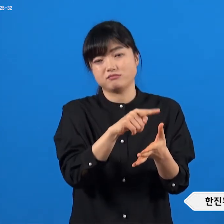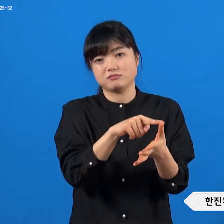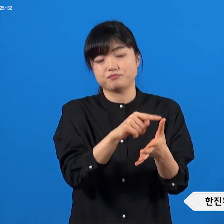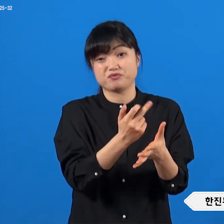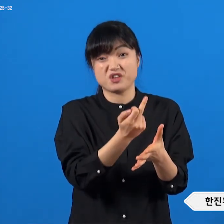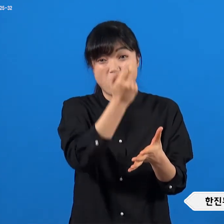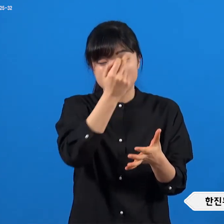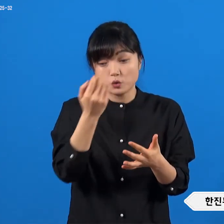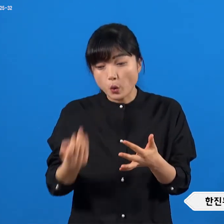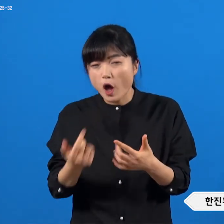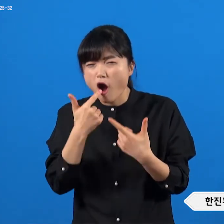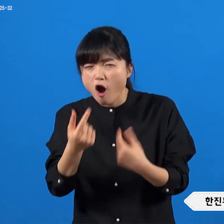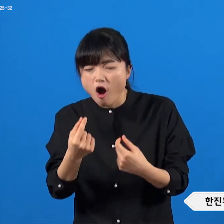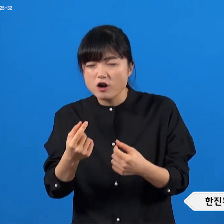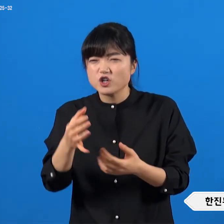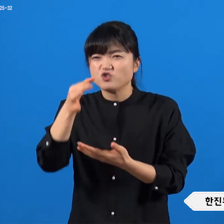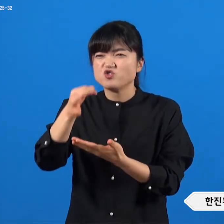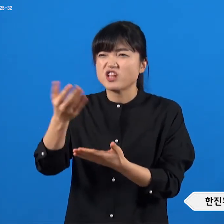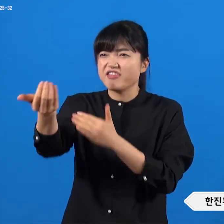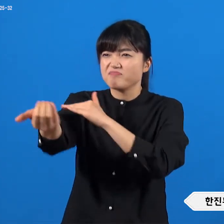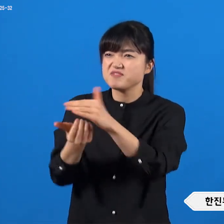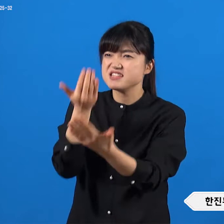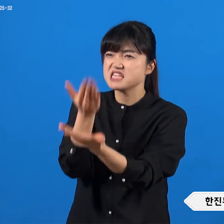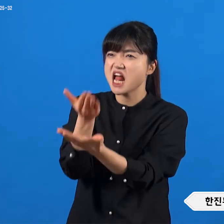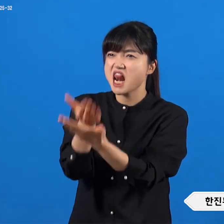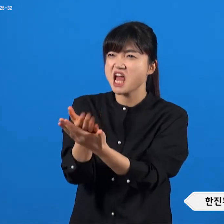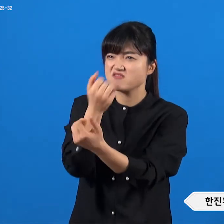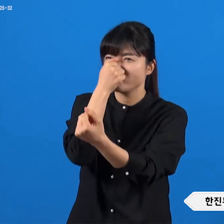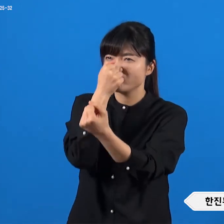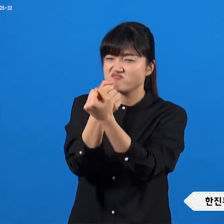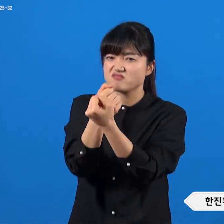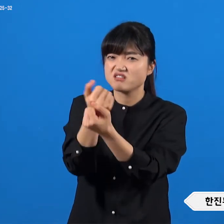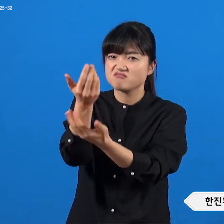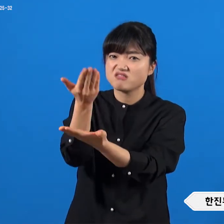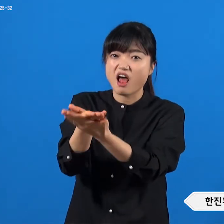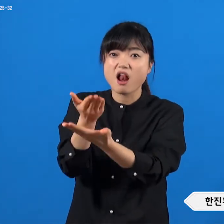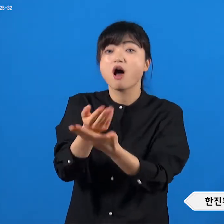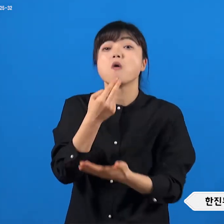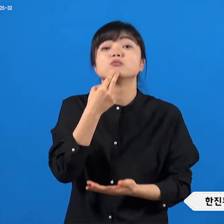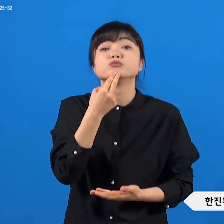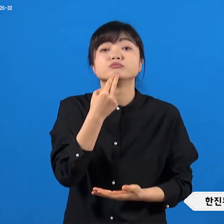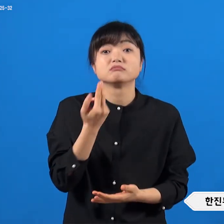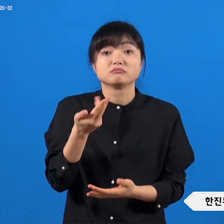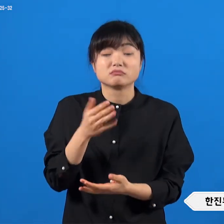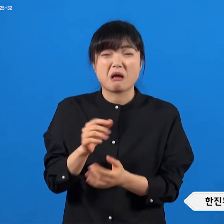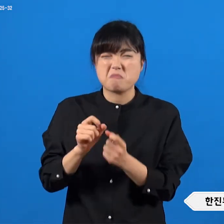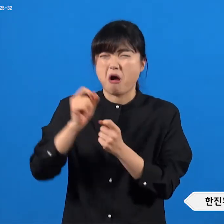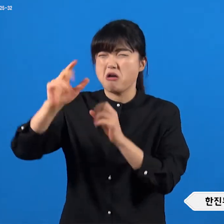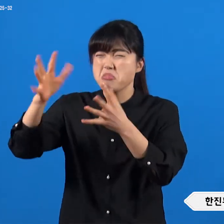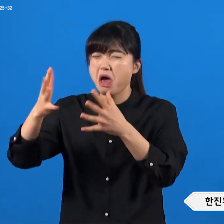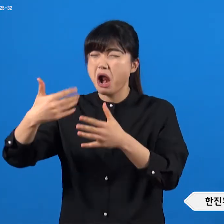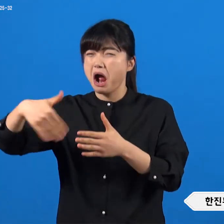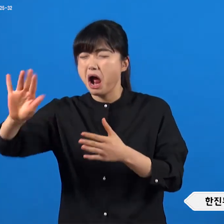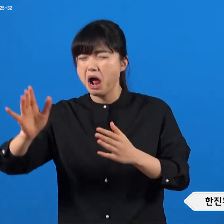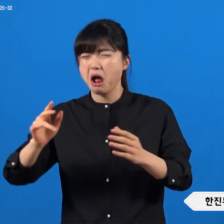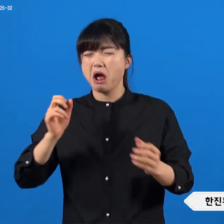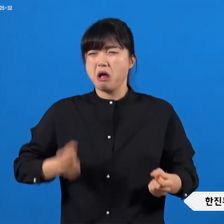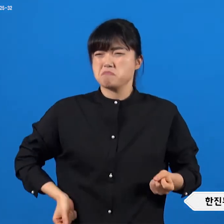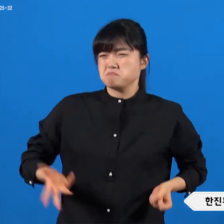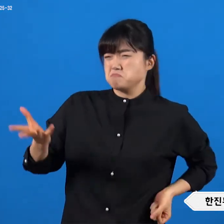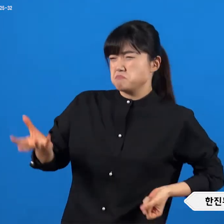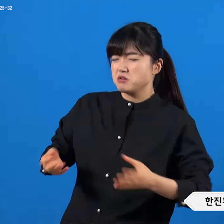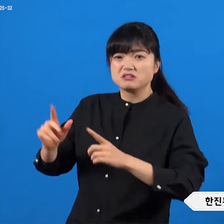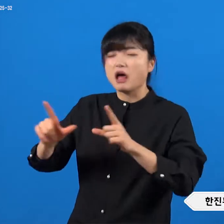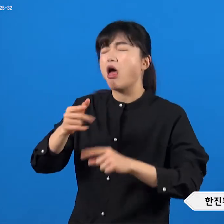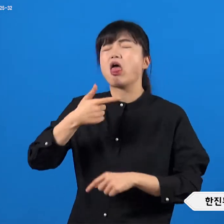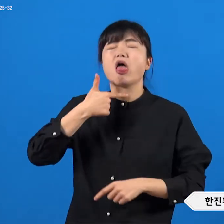형은 동생처럼 아버지 유산을 미리 받아 챙기지도 않았습니다. 또 먼 나라에 가서 방탕하게